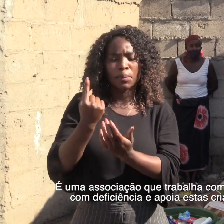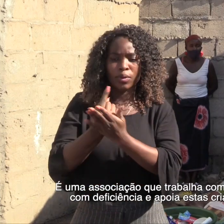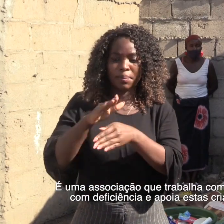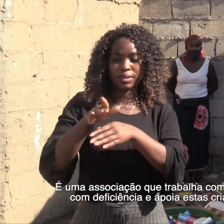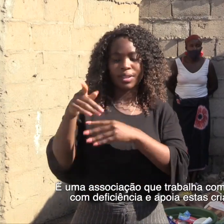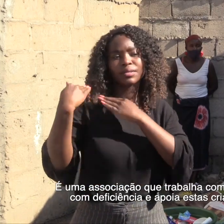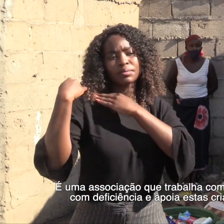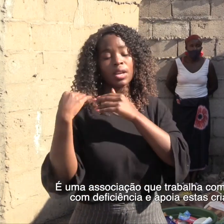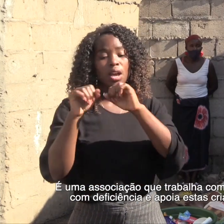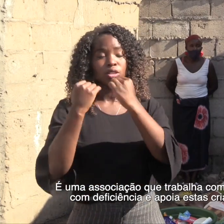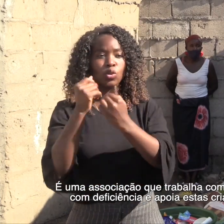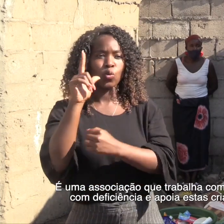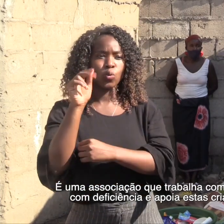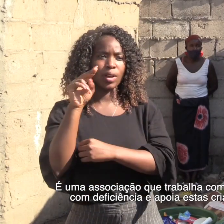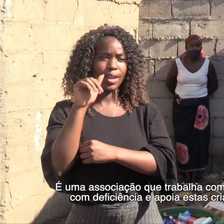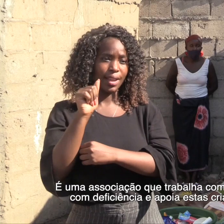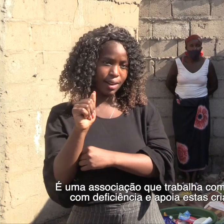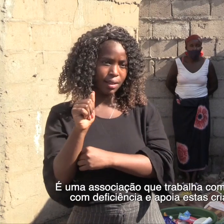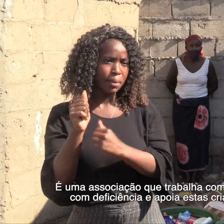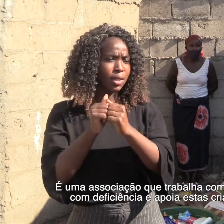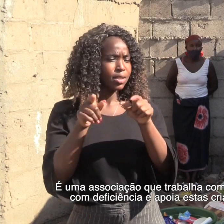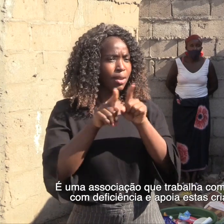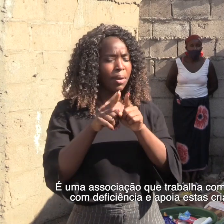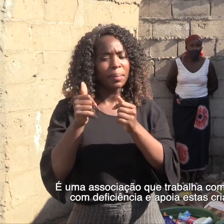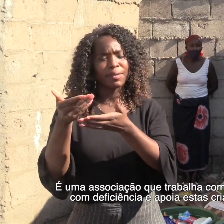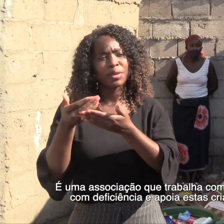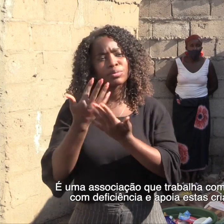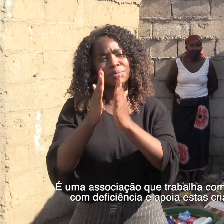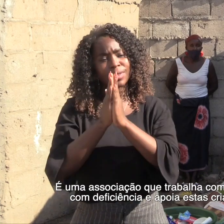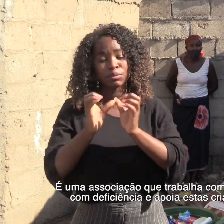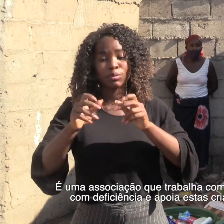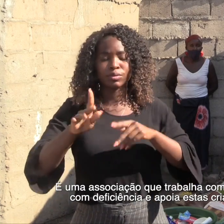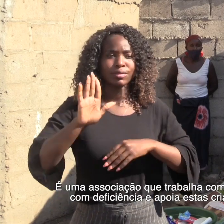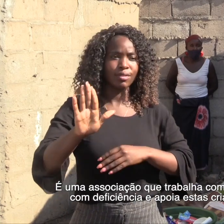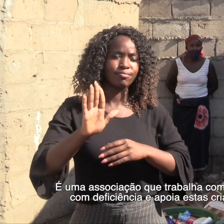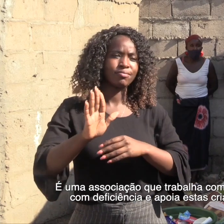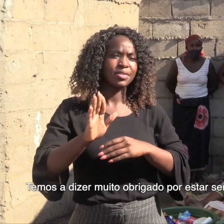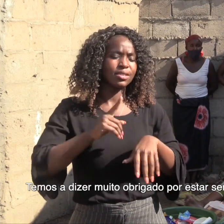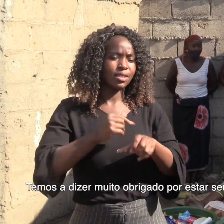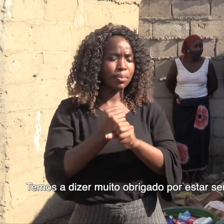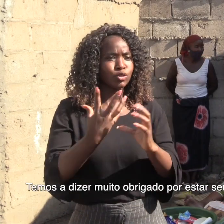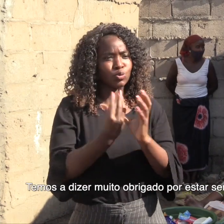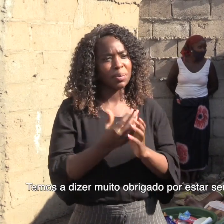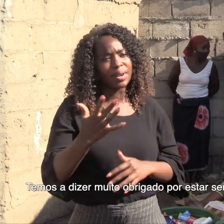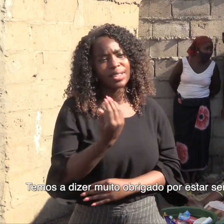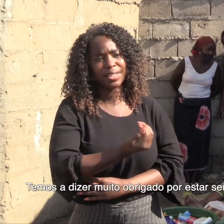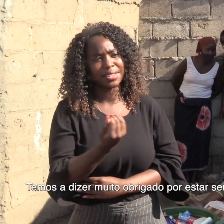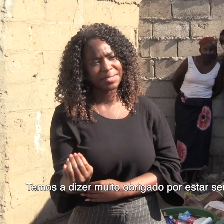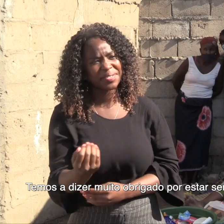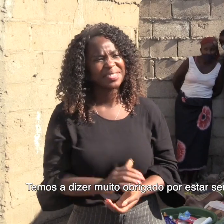deficiência, é uma associação que também é responsável por apoiar várias crianças com deficiência, dizer muito obrigada pela